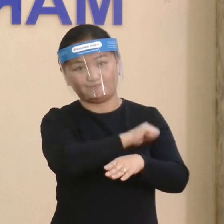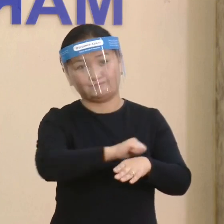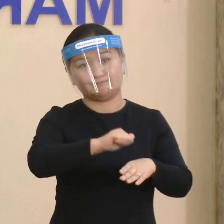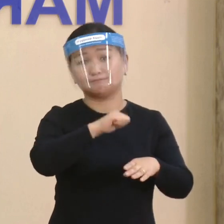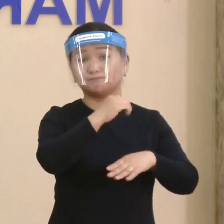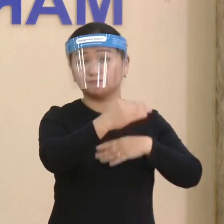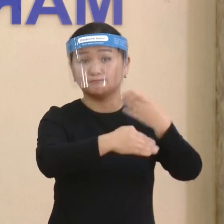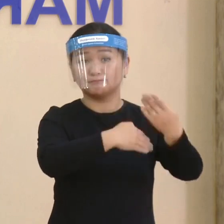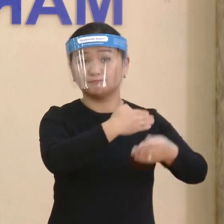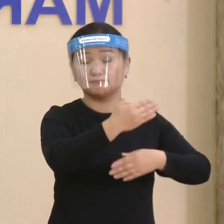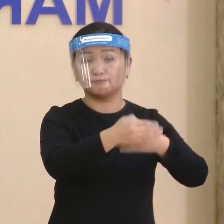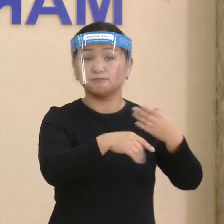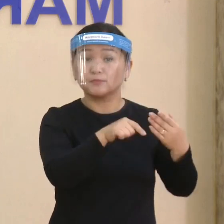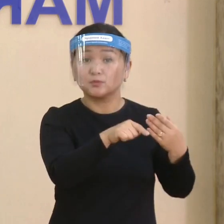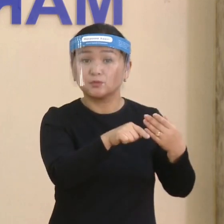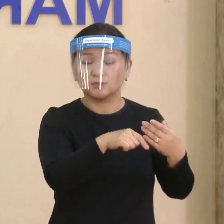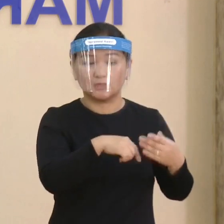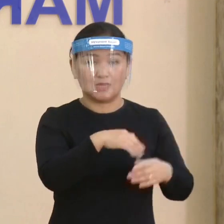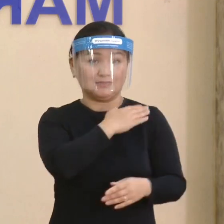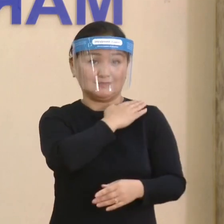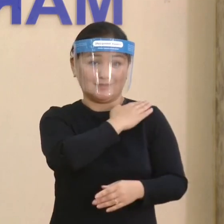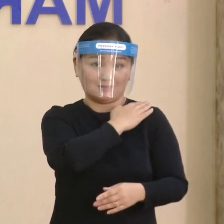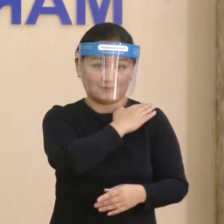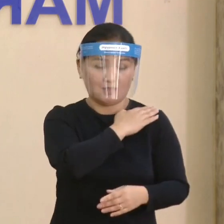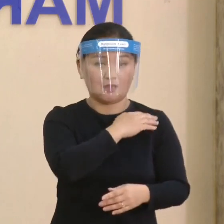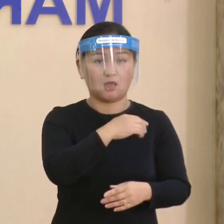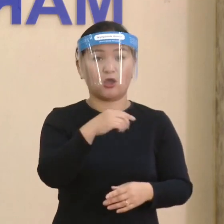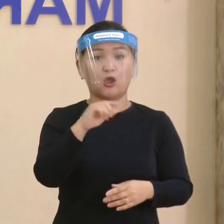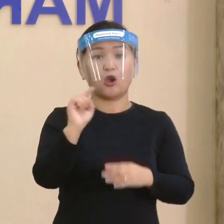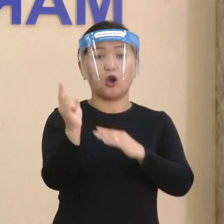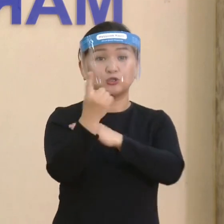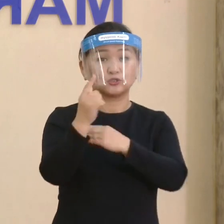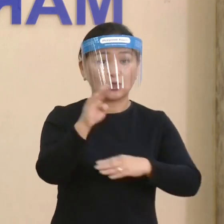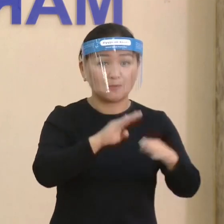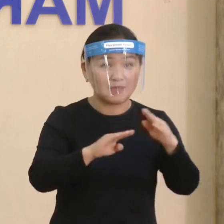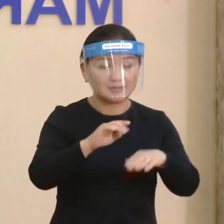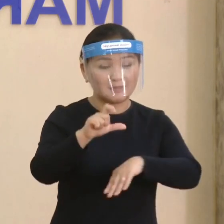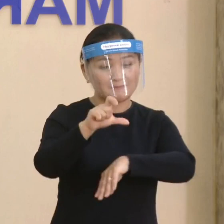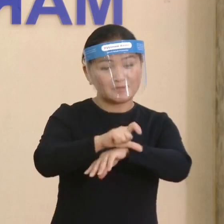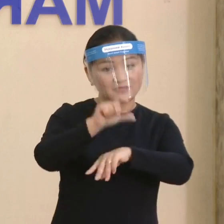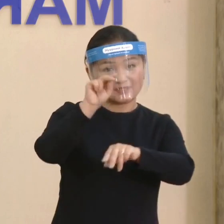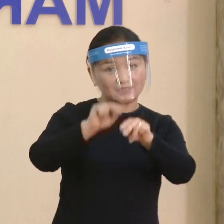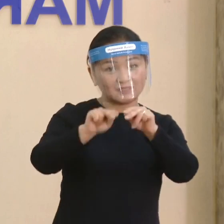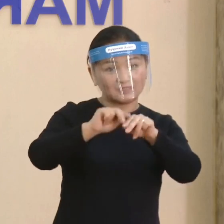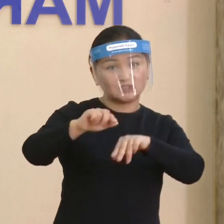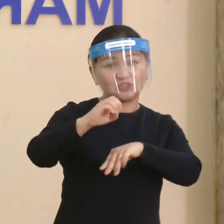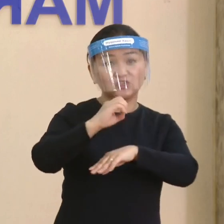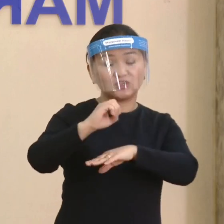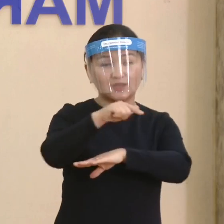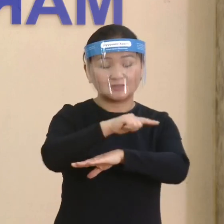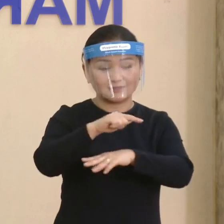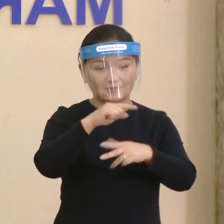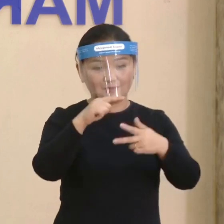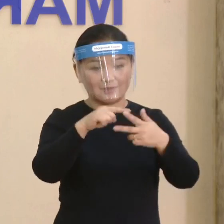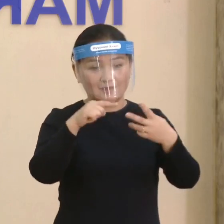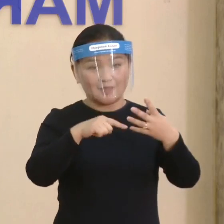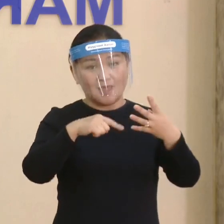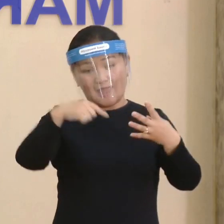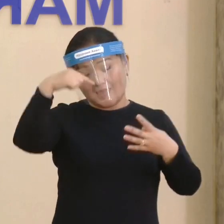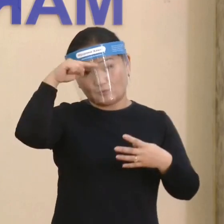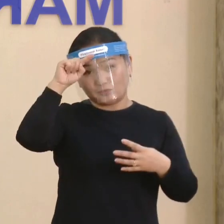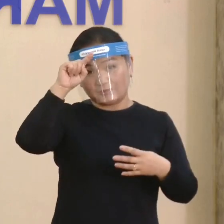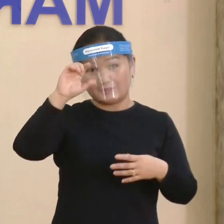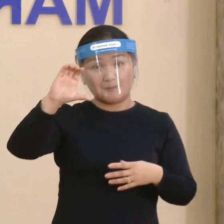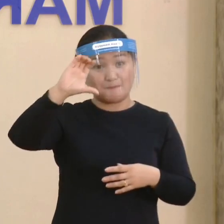энд бол бүрэлдэхүүнд нь цагдаа онцгой байдал, мэрэгжлийн хяналтын ерөнхий газар, эрүүл мэндийн байгууллагын төлөөллөлүүд